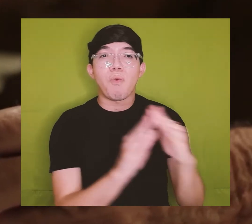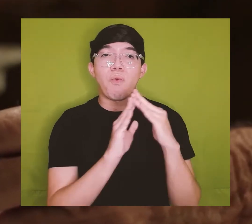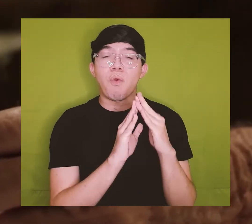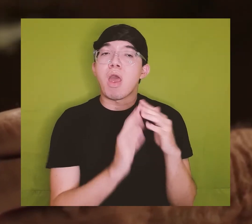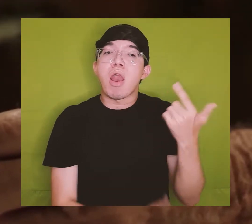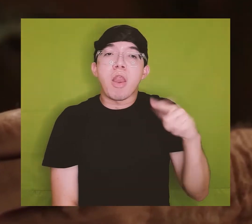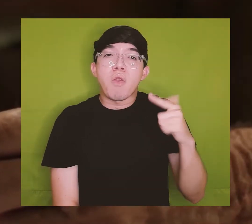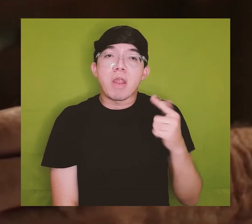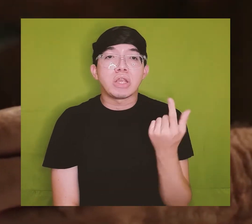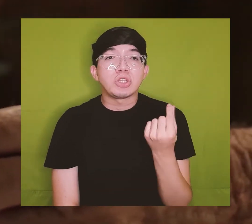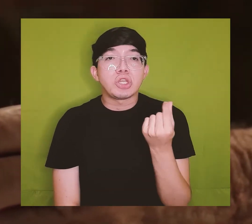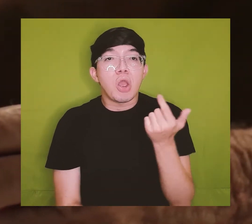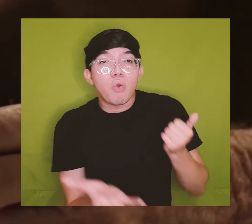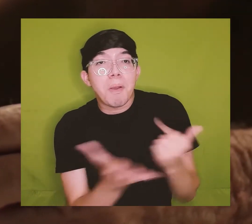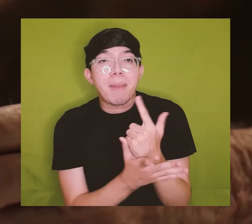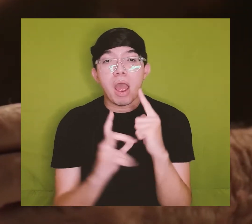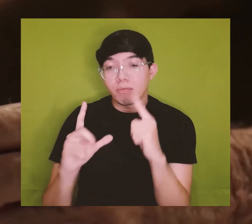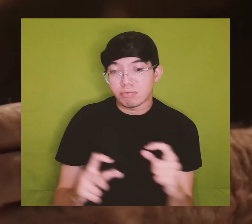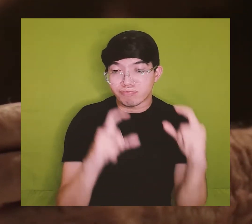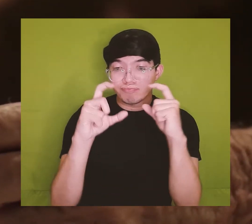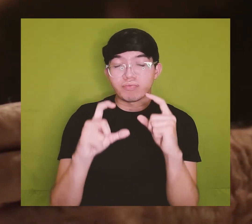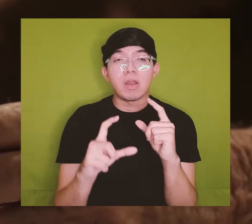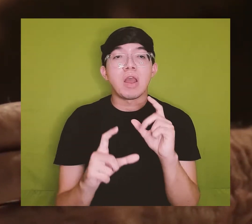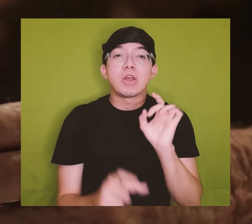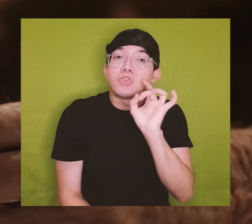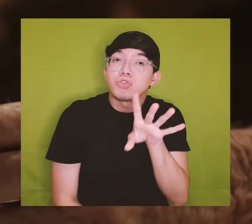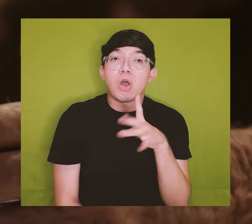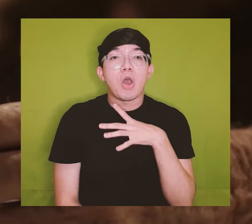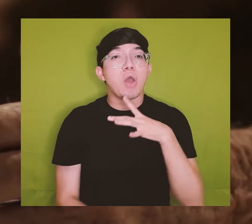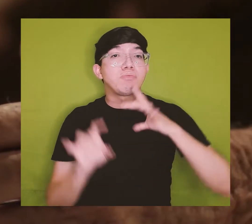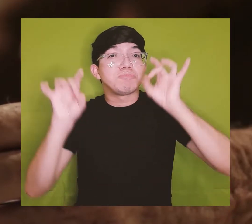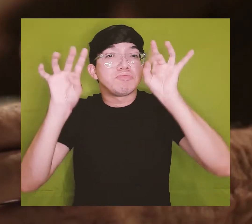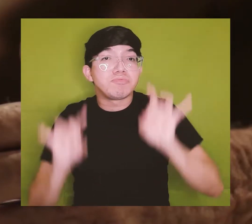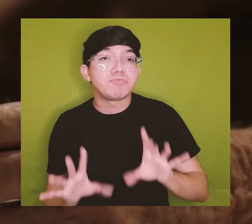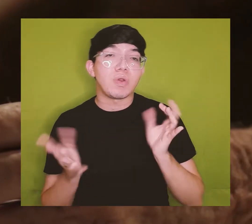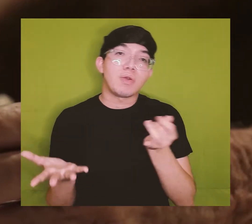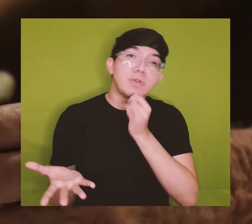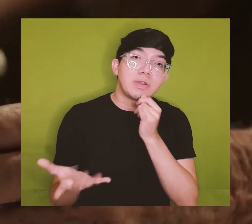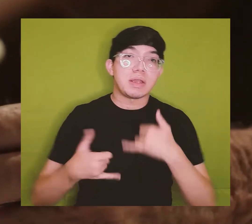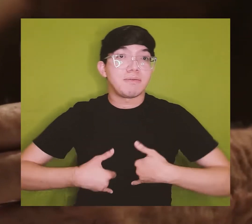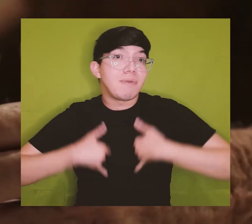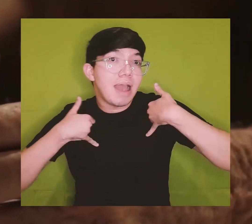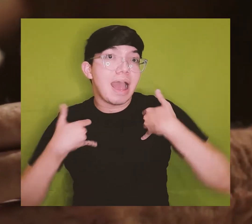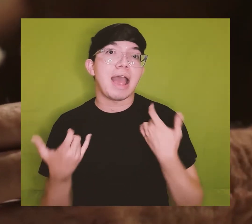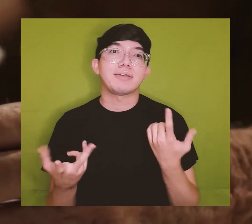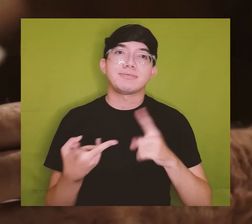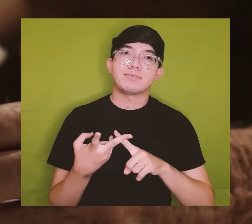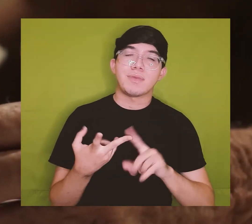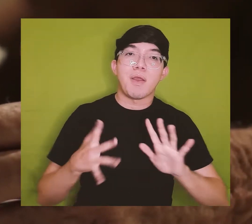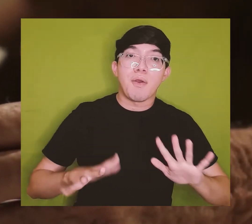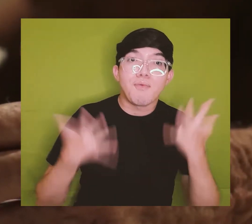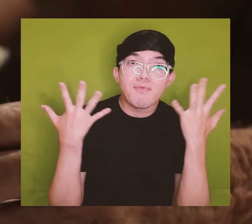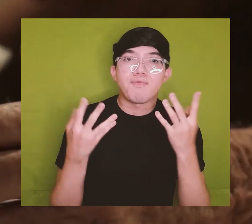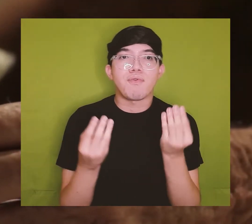momentos bem específicos. Era tipo no aniversário, era na crisma, na primeira comunhão, né?